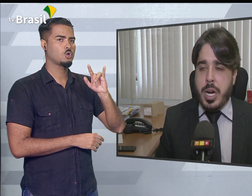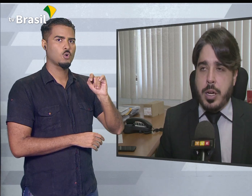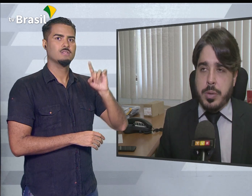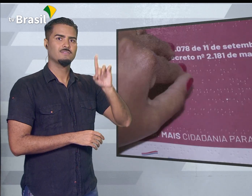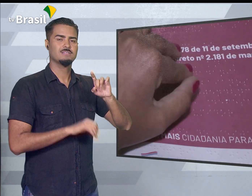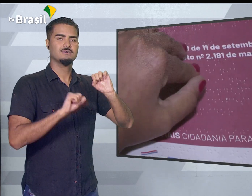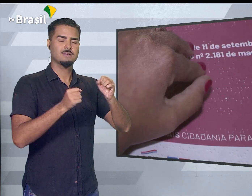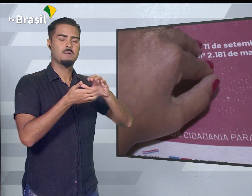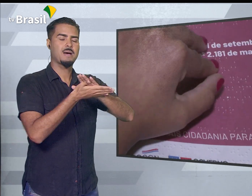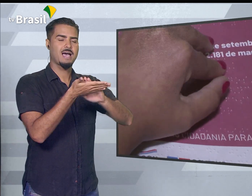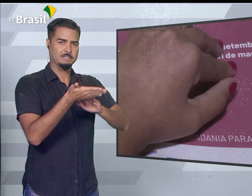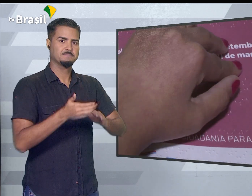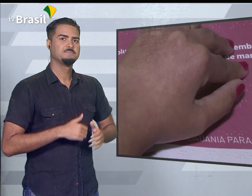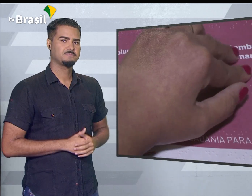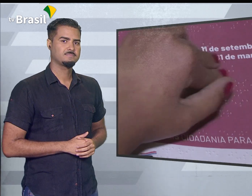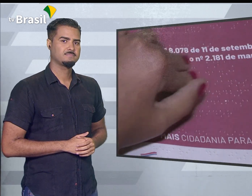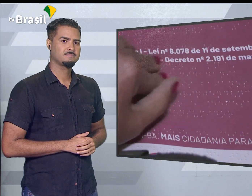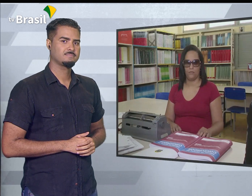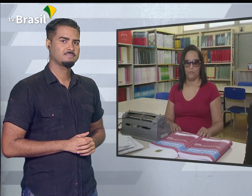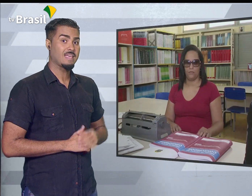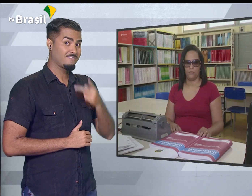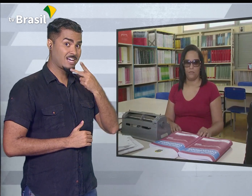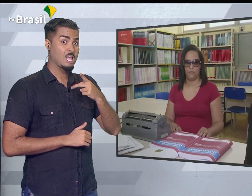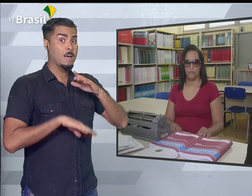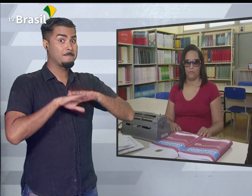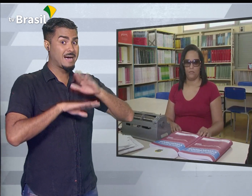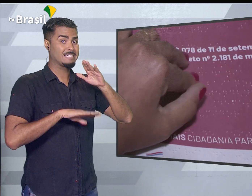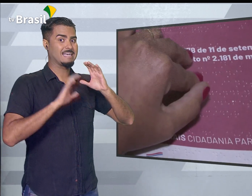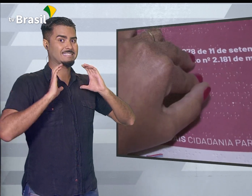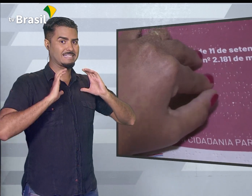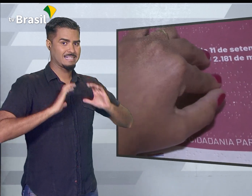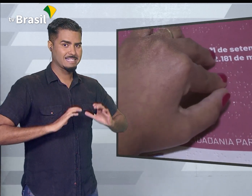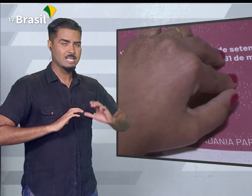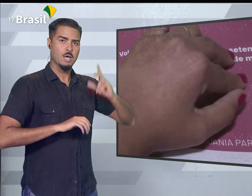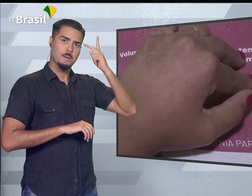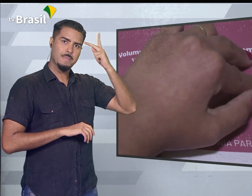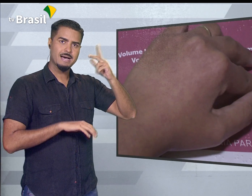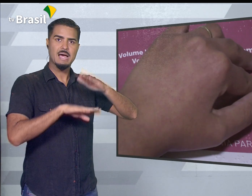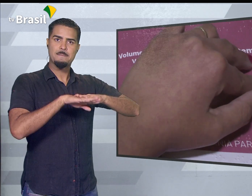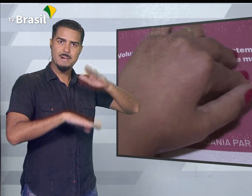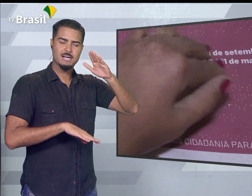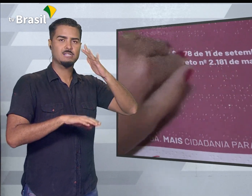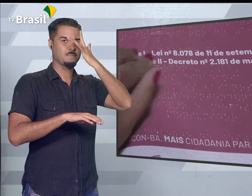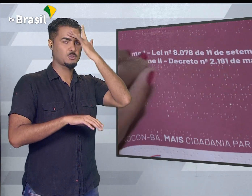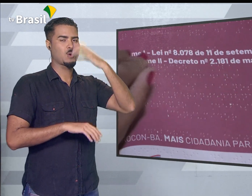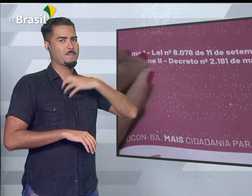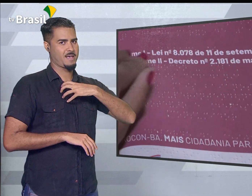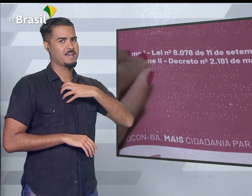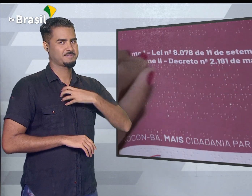Consumidor em braille. Mais cidadania para mais baianos.